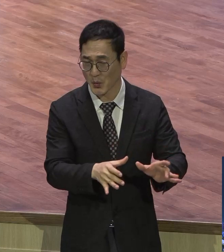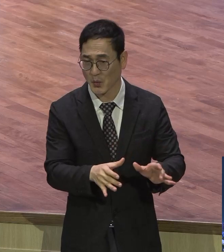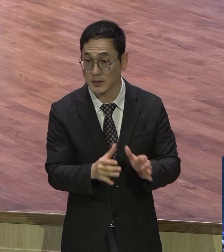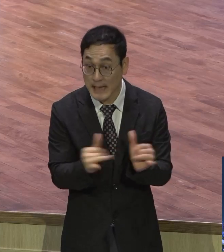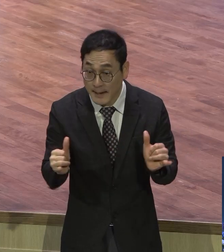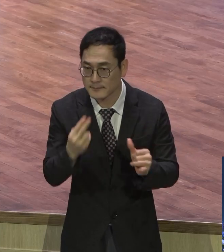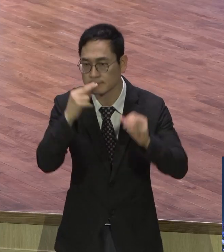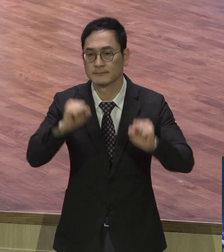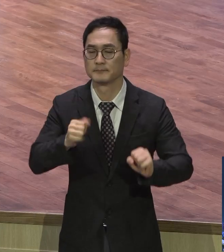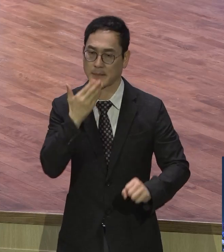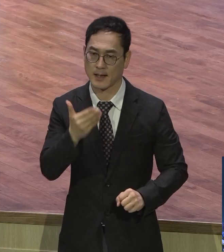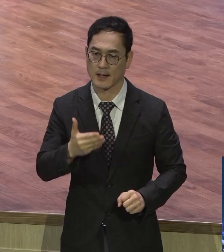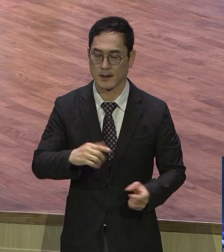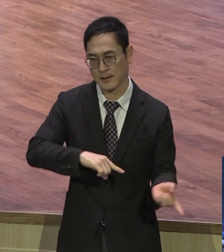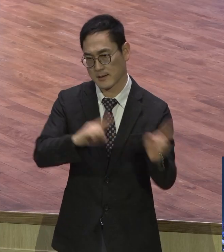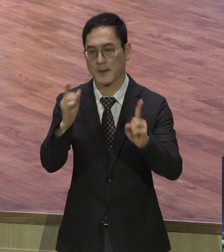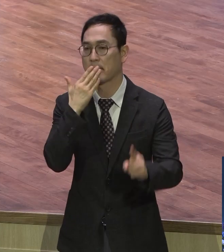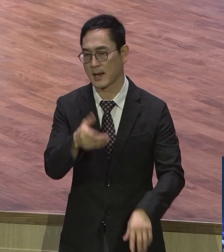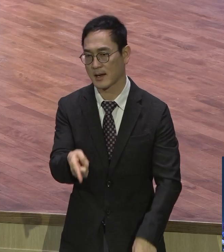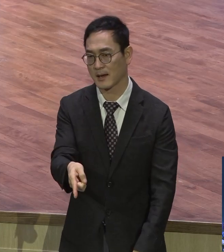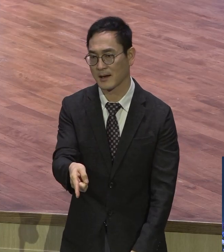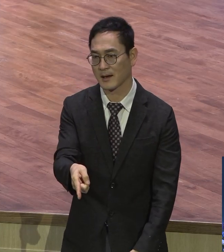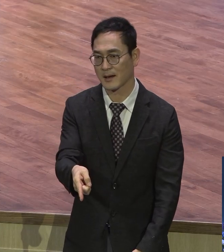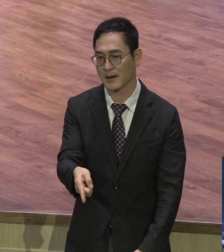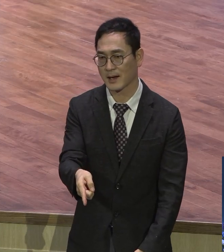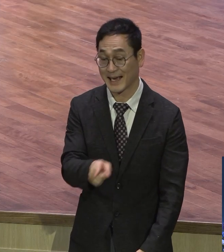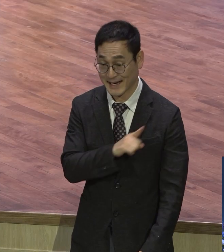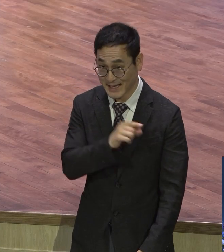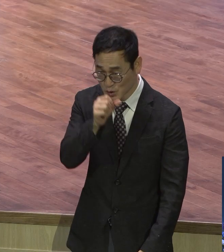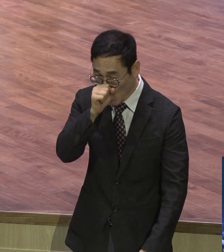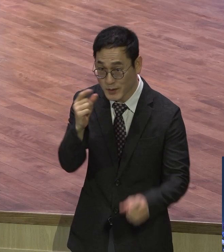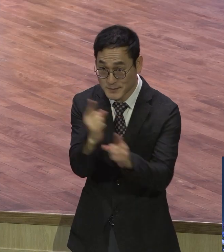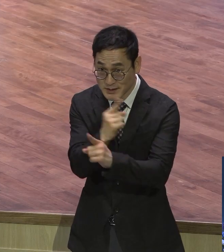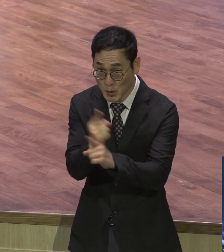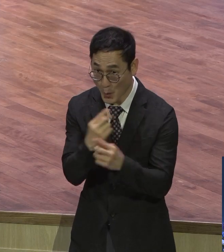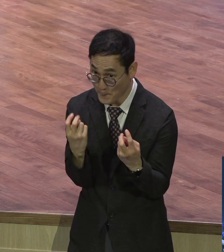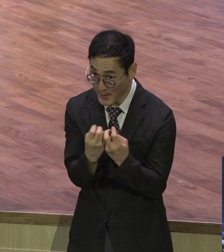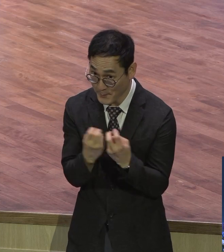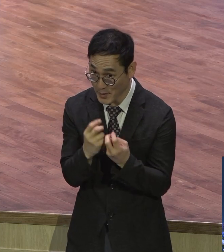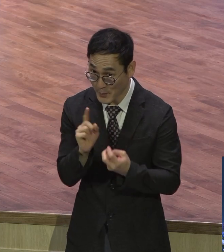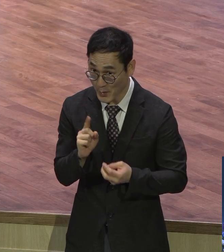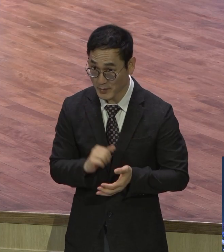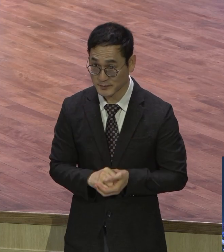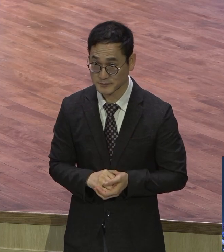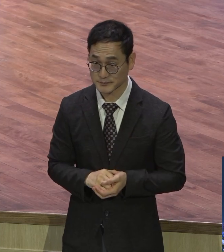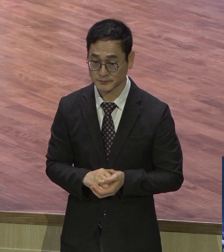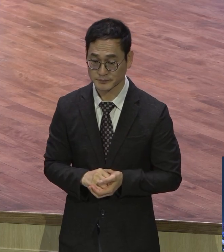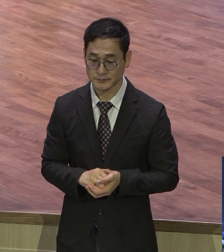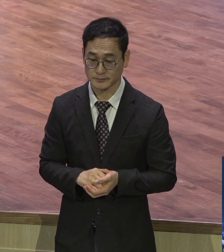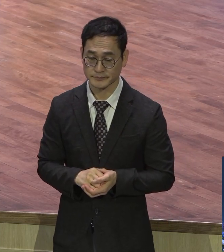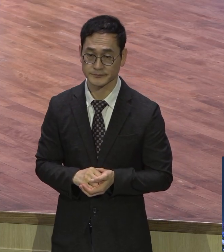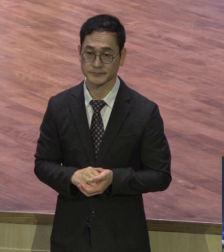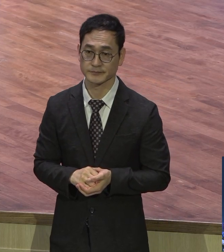그런데 가장 좋은 치료법은 뭐냐. 이분 말씀해요. 하나님에 대한